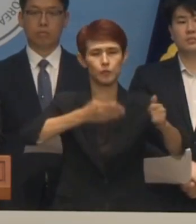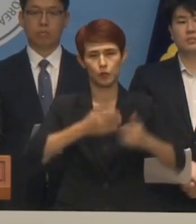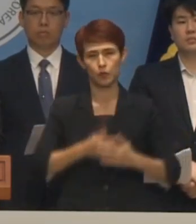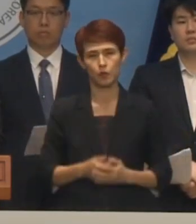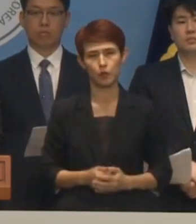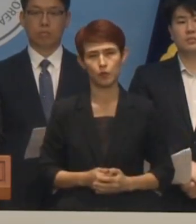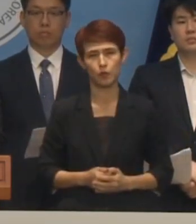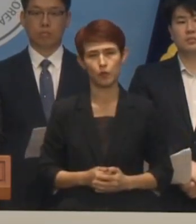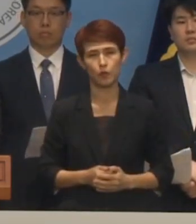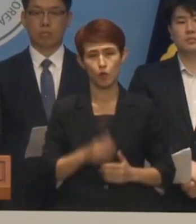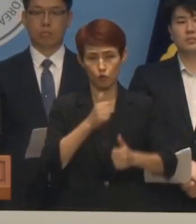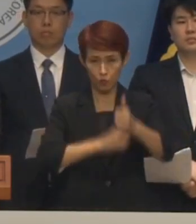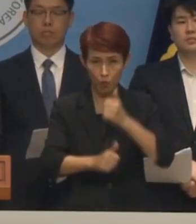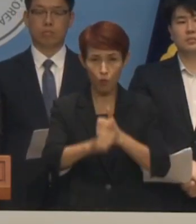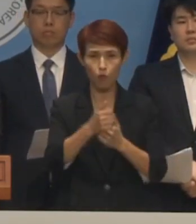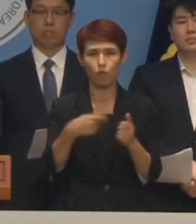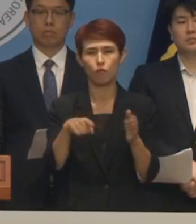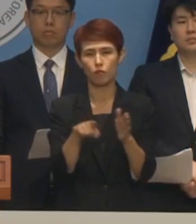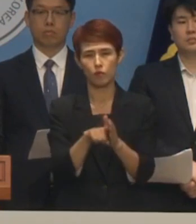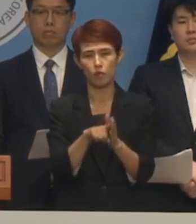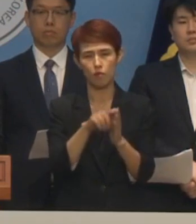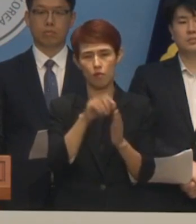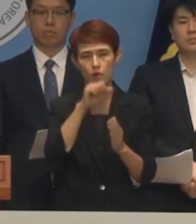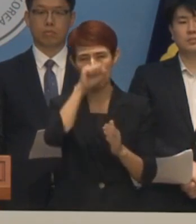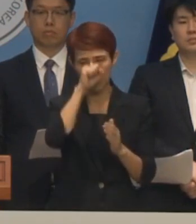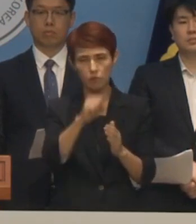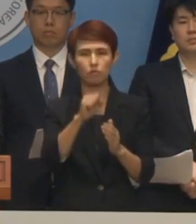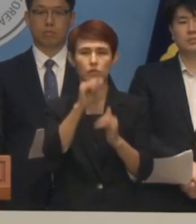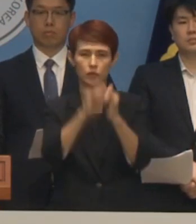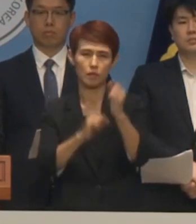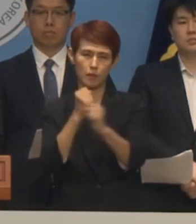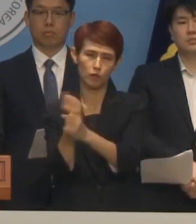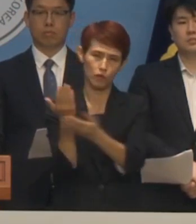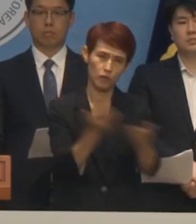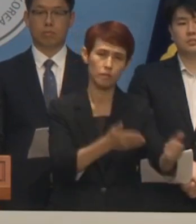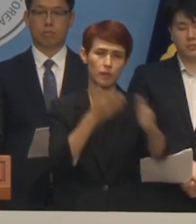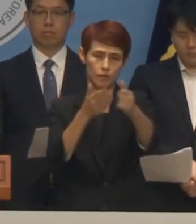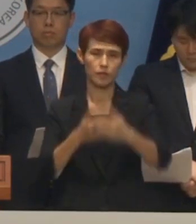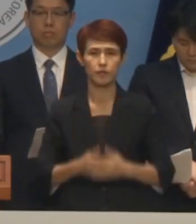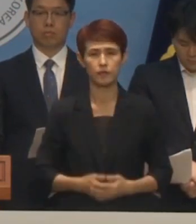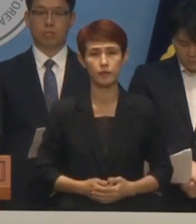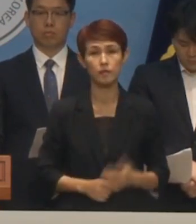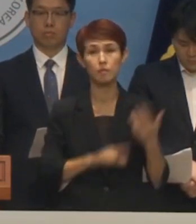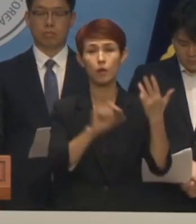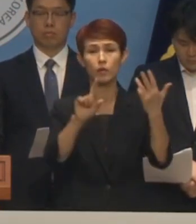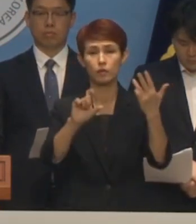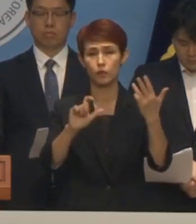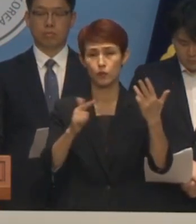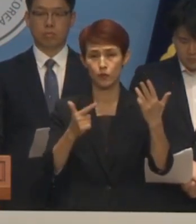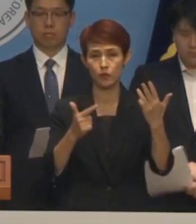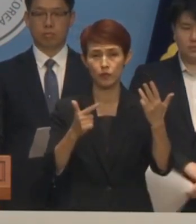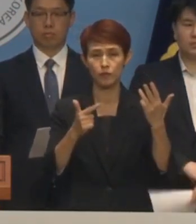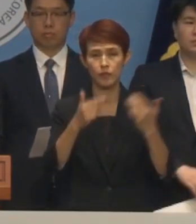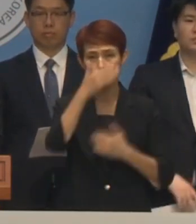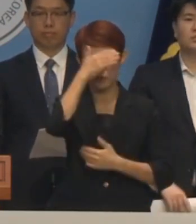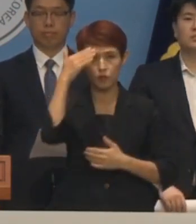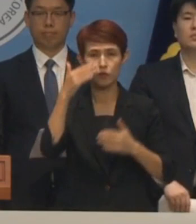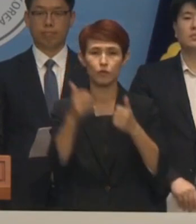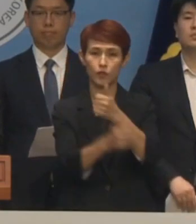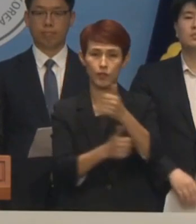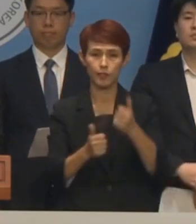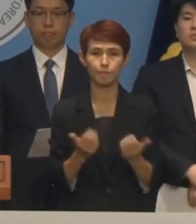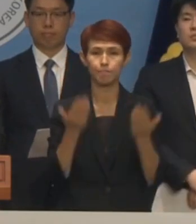않을 역사를 같이 만들어 주시기를 간곡히 부탁드립니다. 2024년 8월 16일 더불어민주당